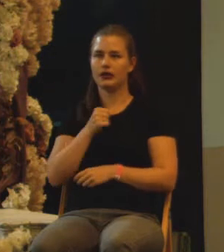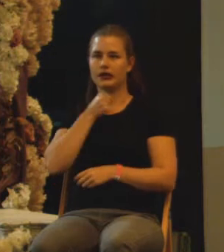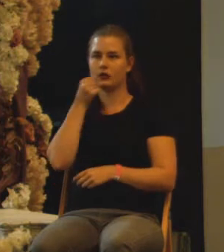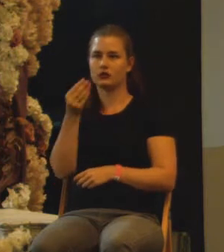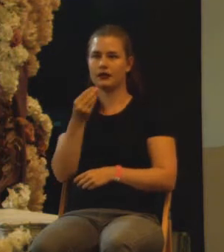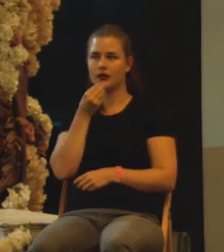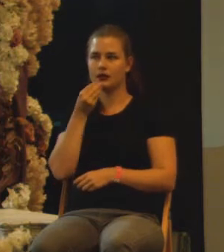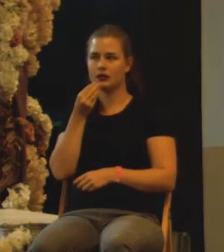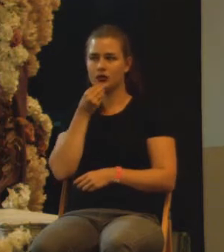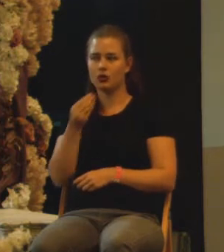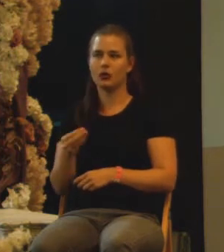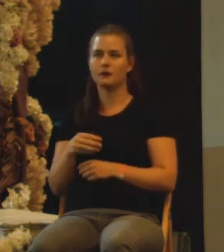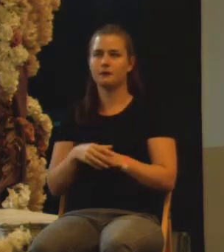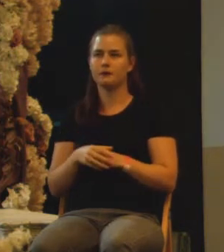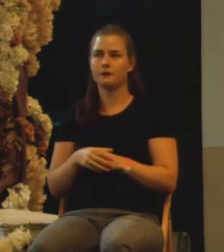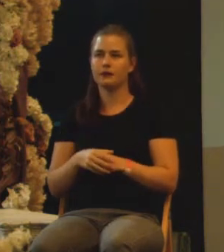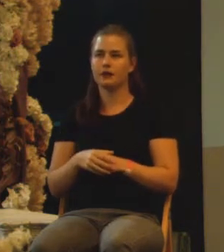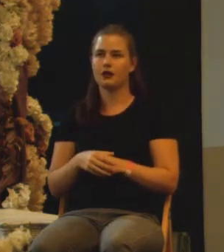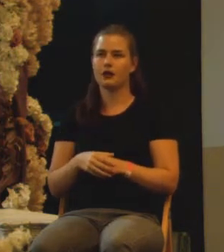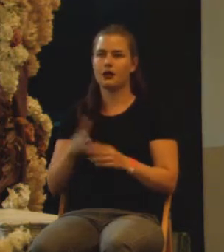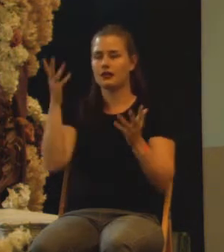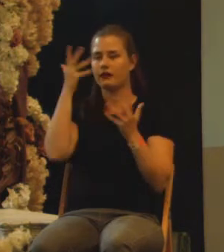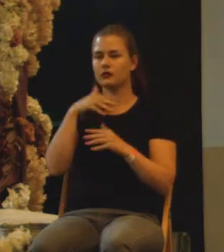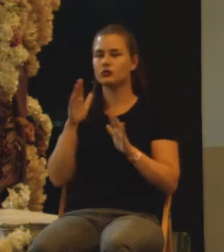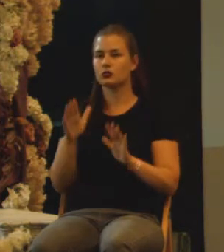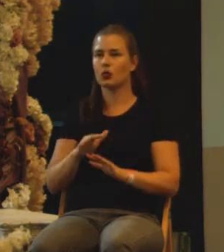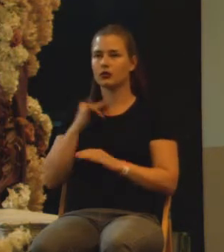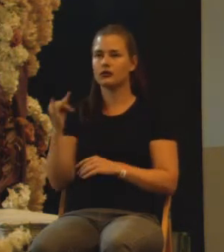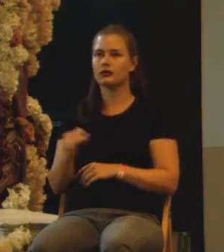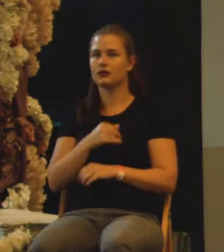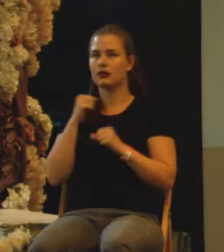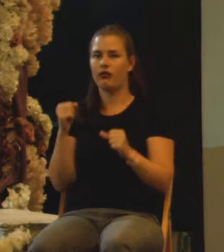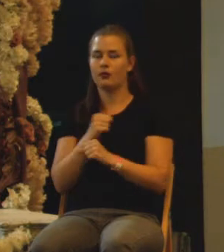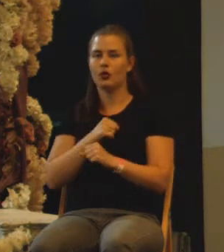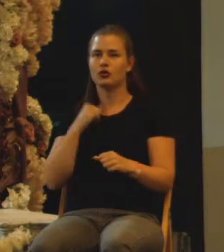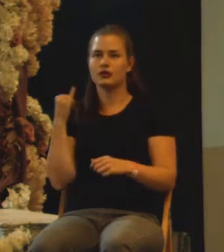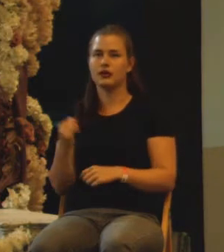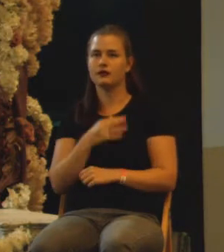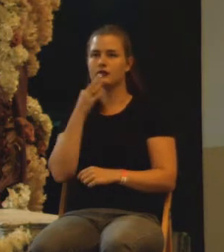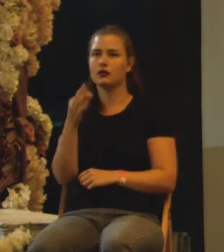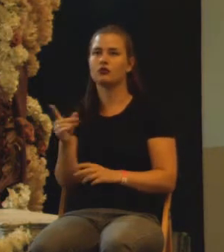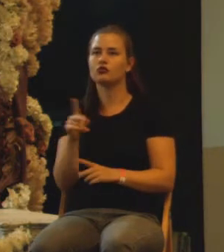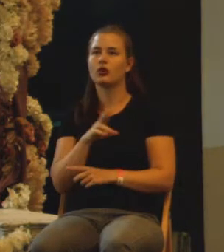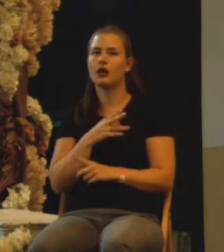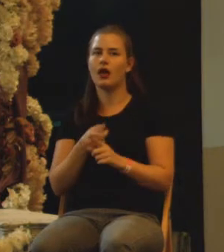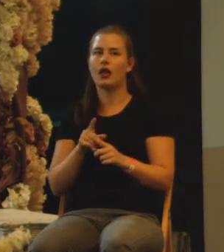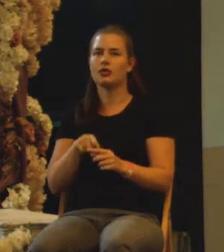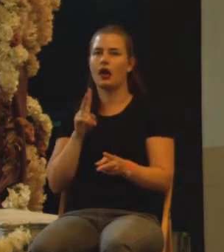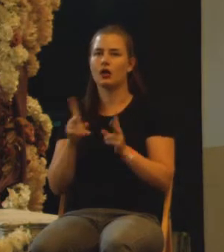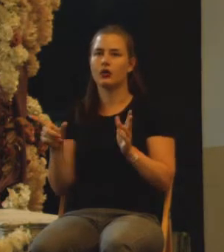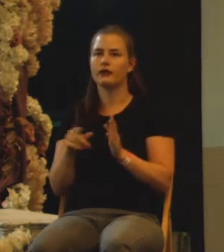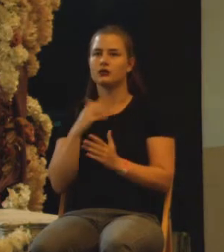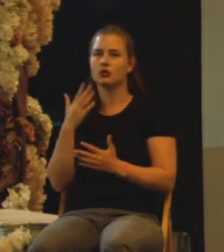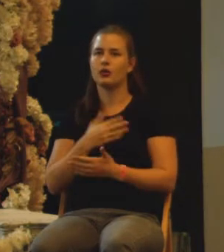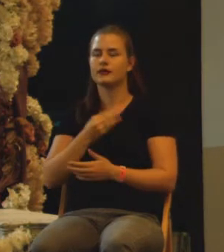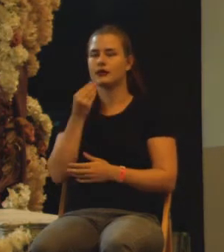едой. Заворожить — только заинтересовать. Невозможно заинтересовать, сказав, что я это готовил с любовью, съешь